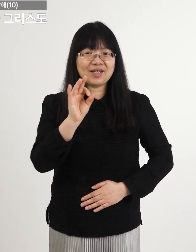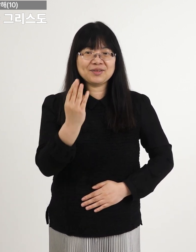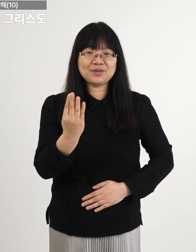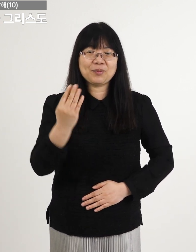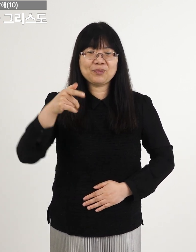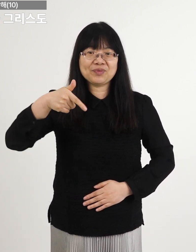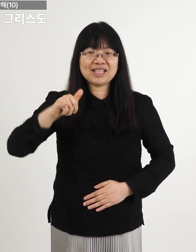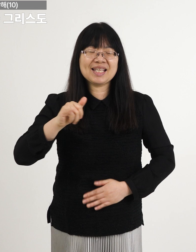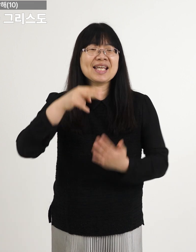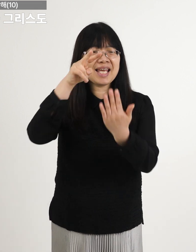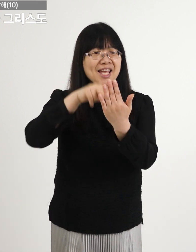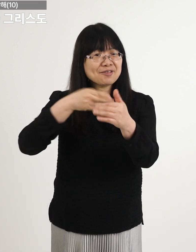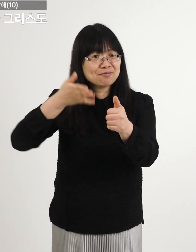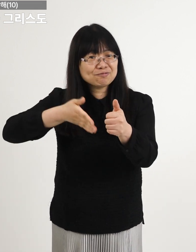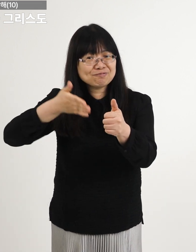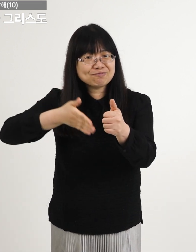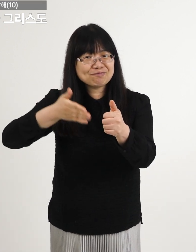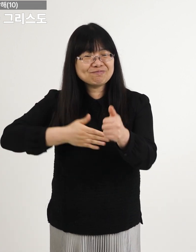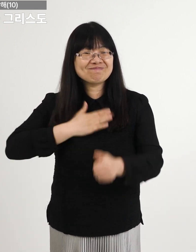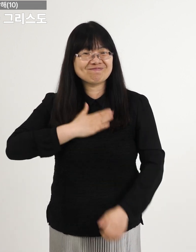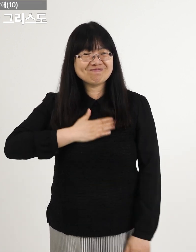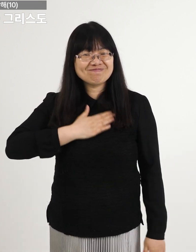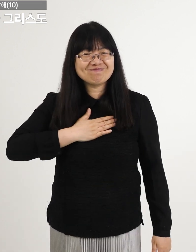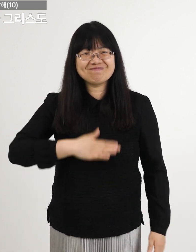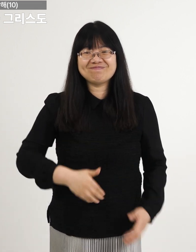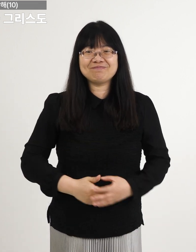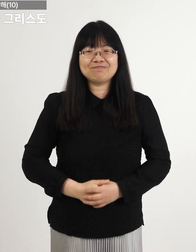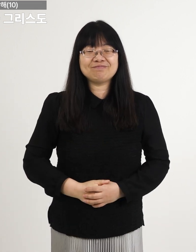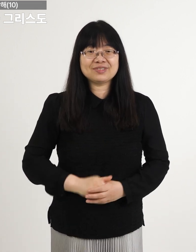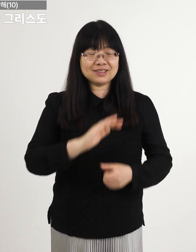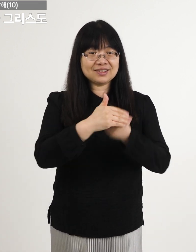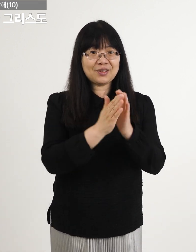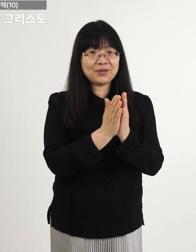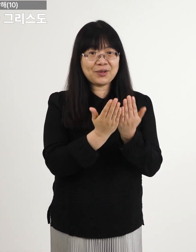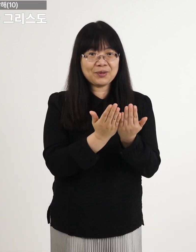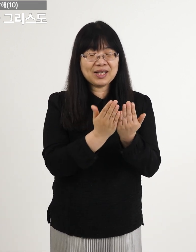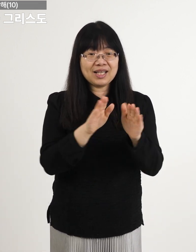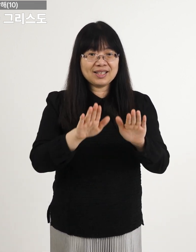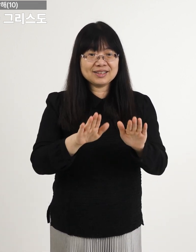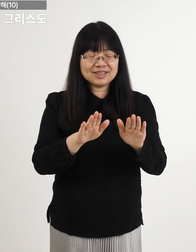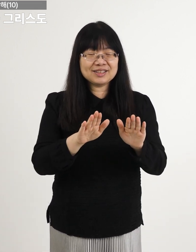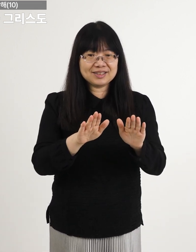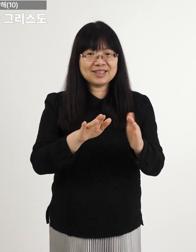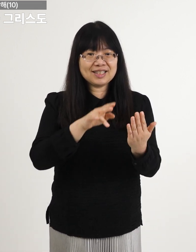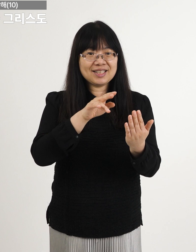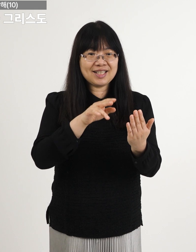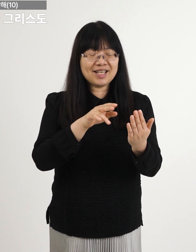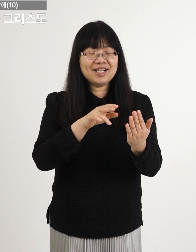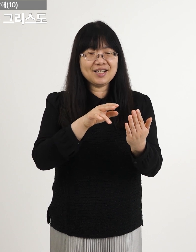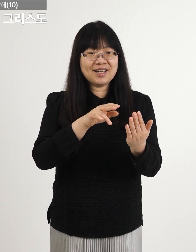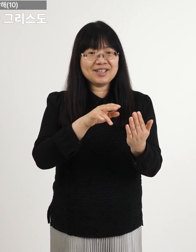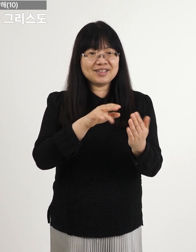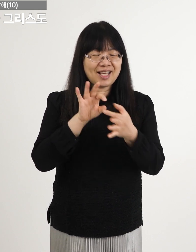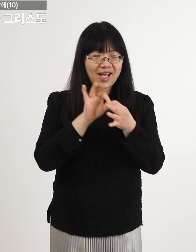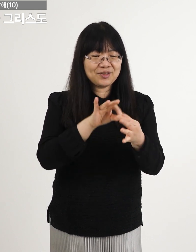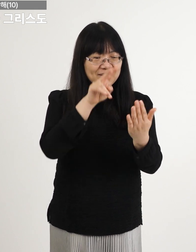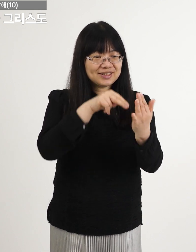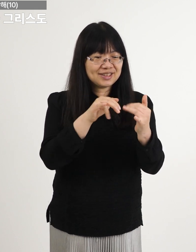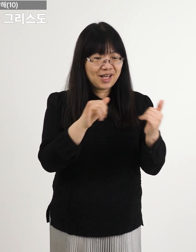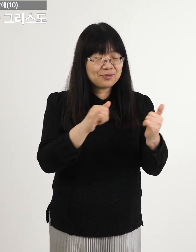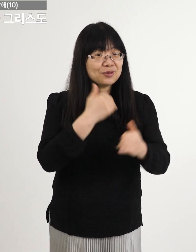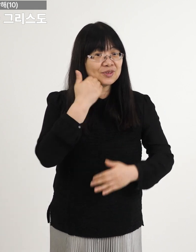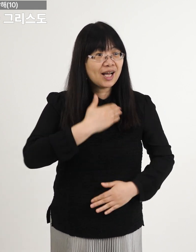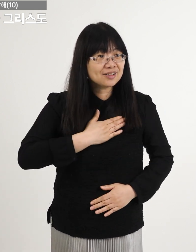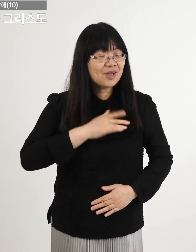읽어요. 예. 그렇죠? 예, 성경을 지금 쭉 따라 읽는 분들은 무슨 말인지 알겠죠?